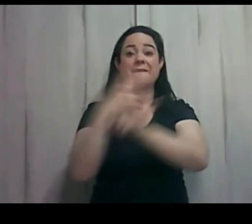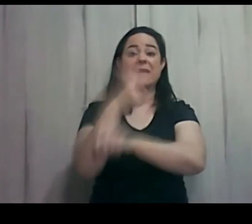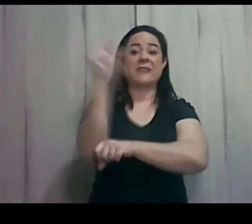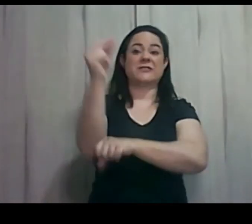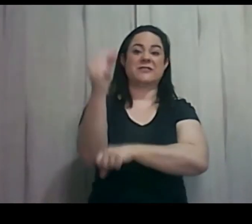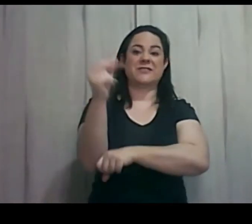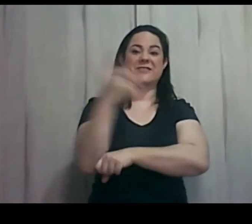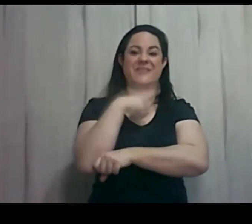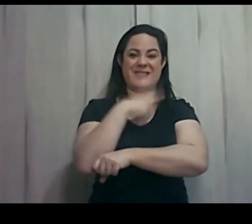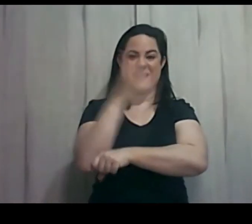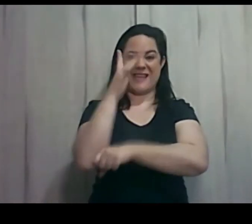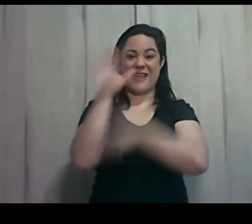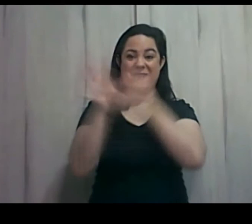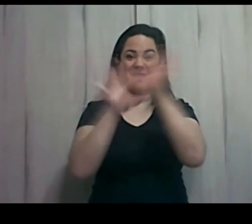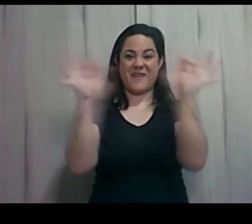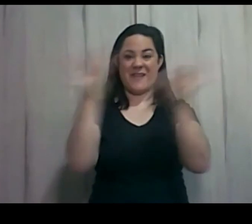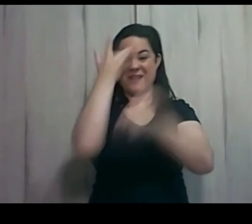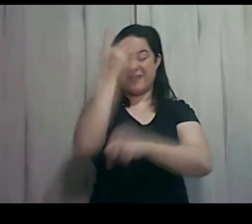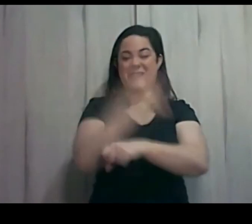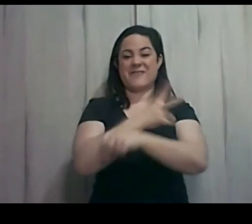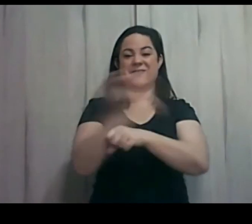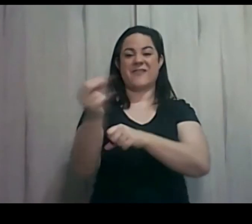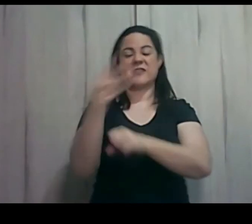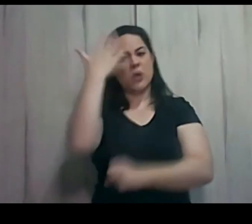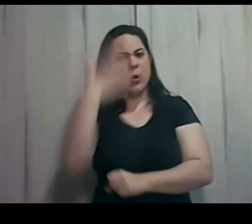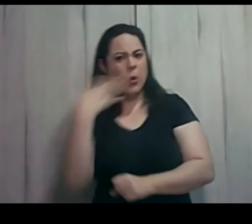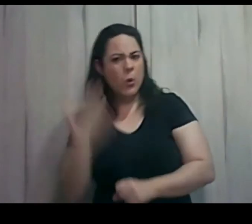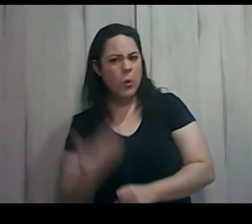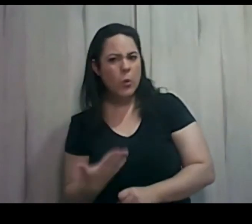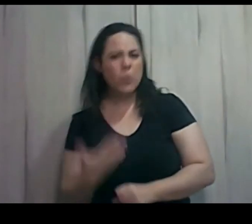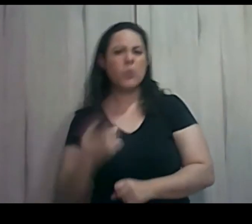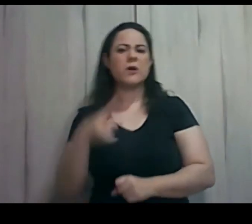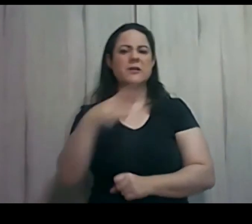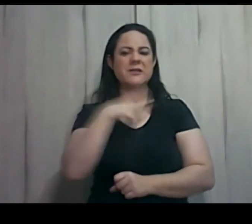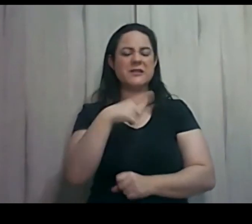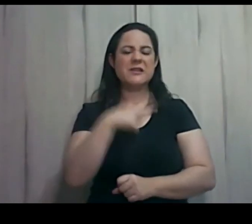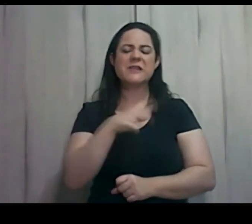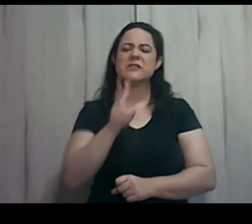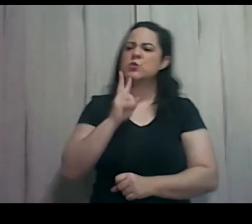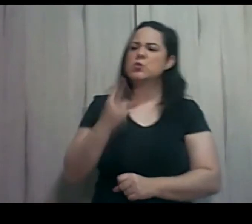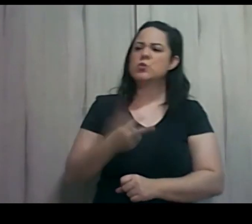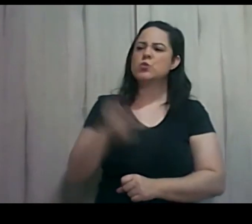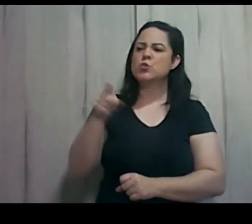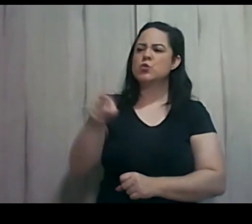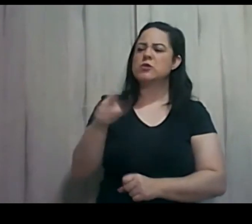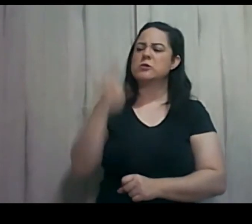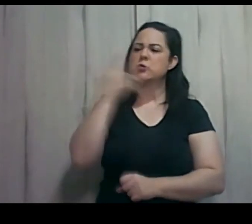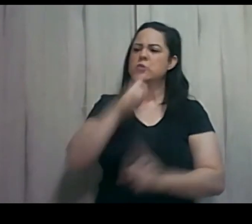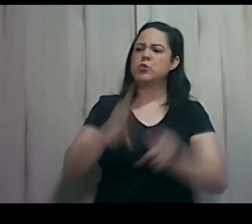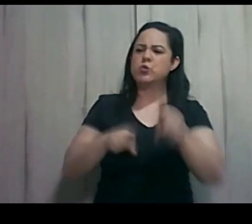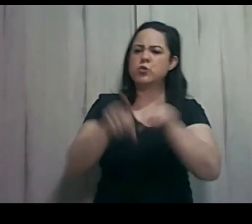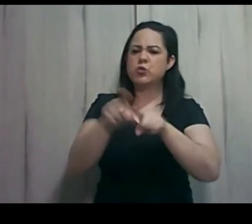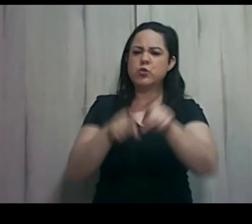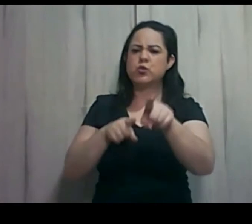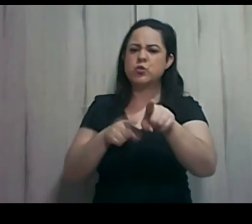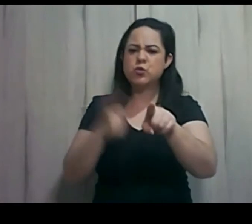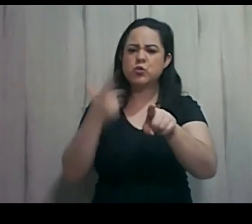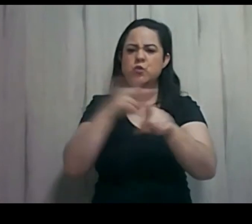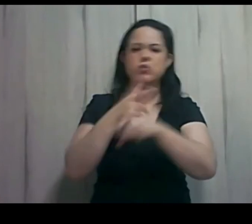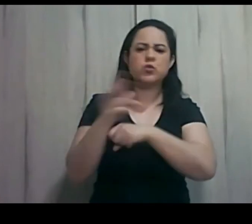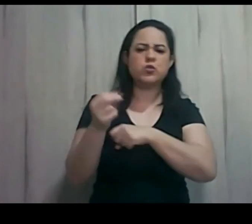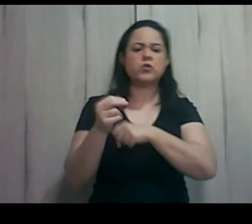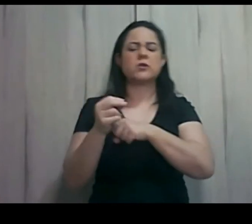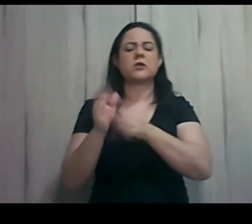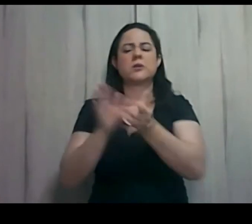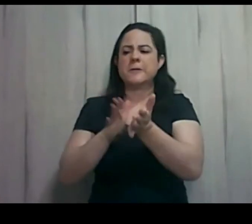o vencedor. Um prêmio de honra, um prêmio de reconhecimento pelo esforço, pela dedicação. O importante